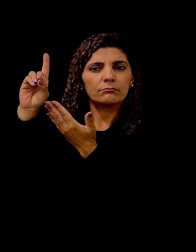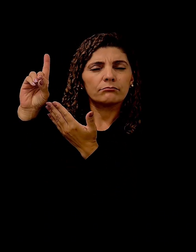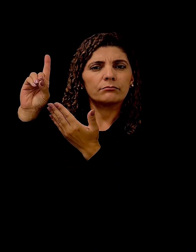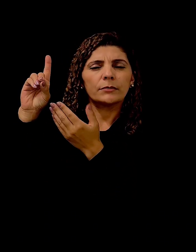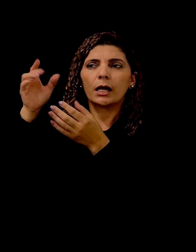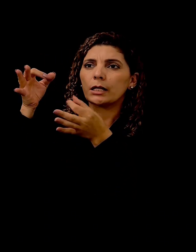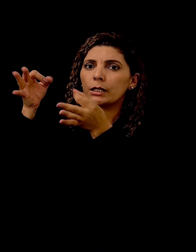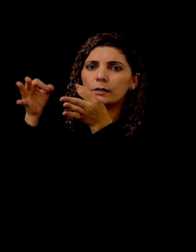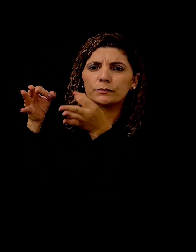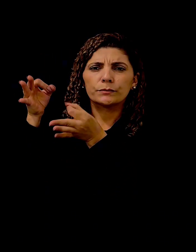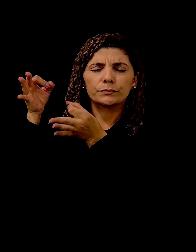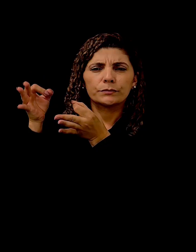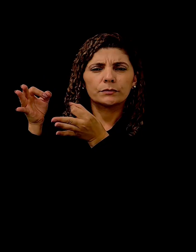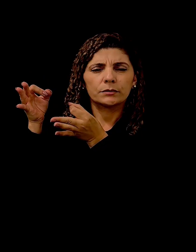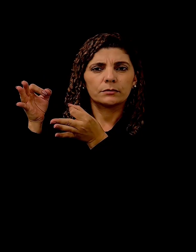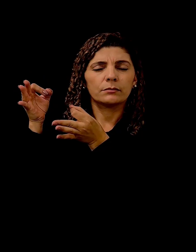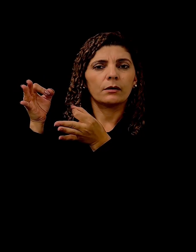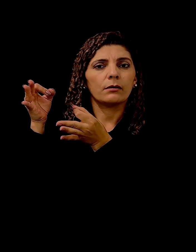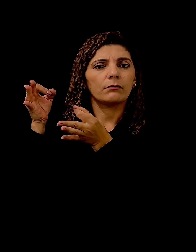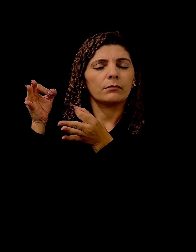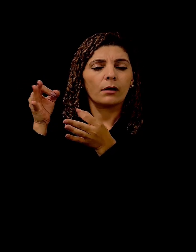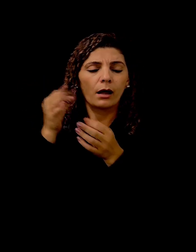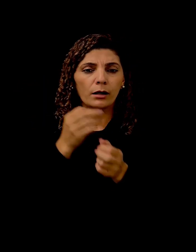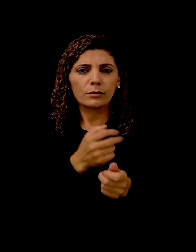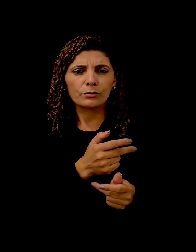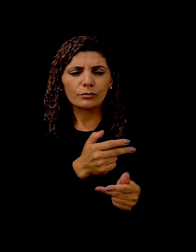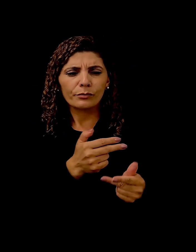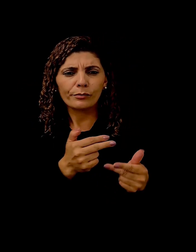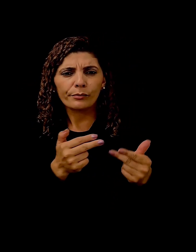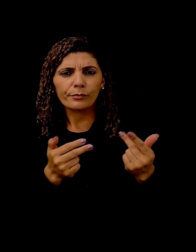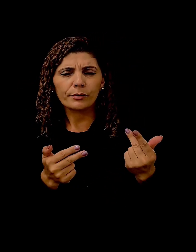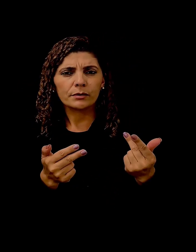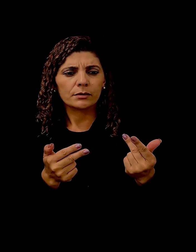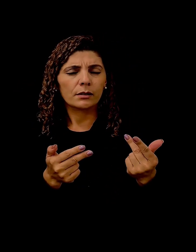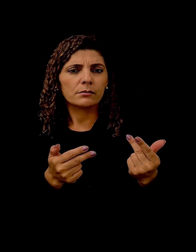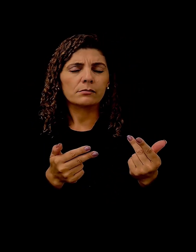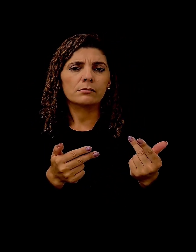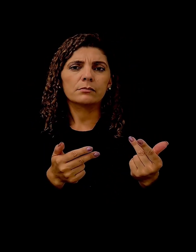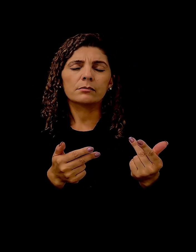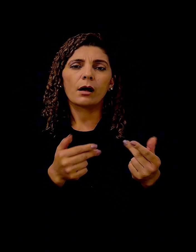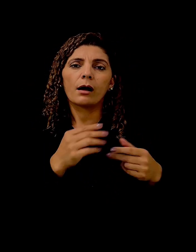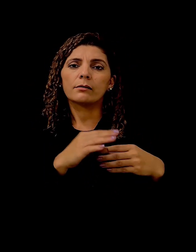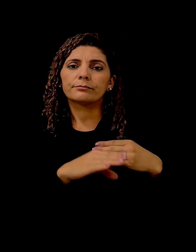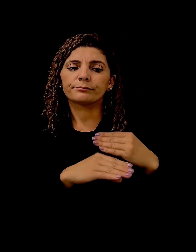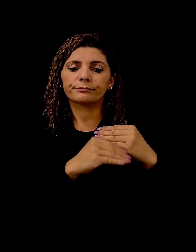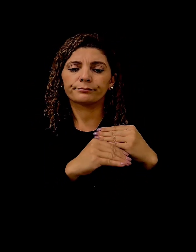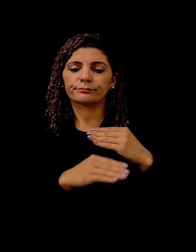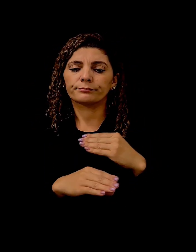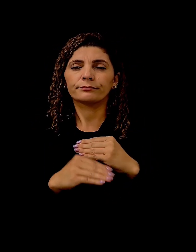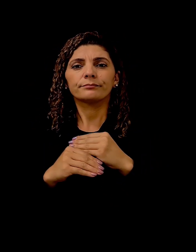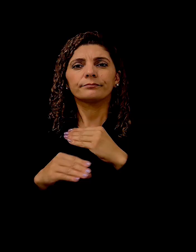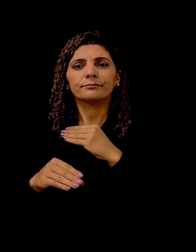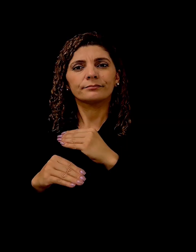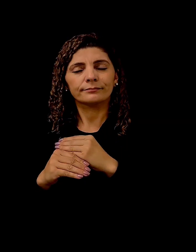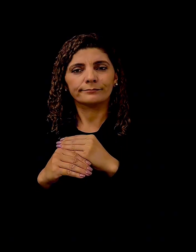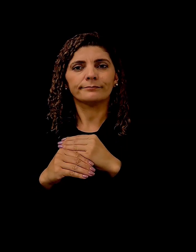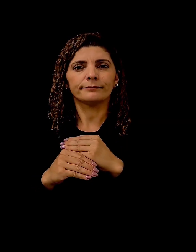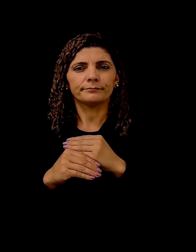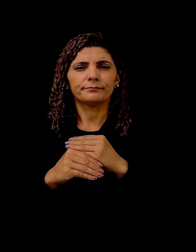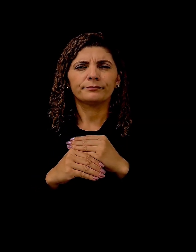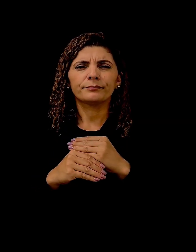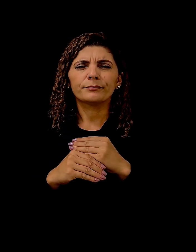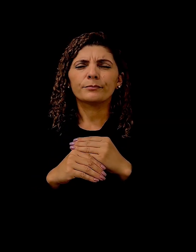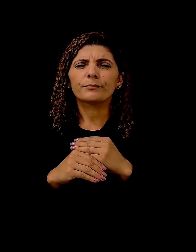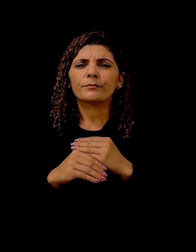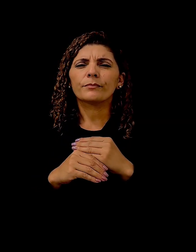sua justiça. E todas as demais coisas serão acrescentadas. E o que são